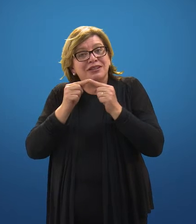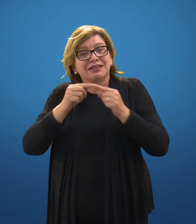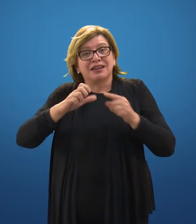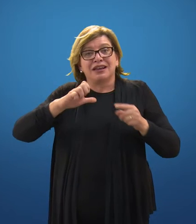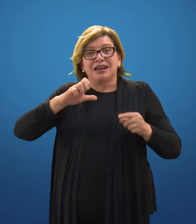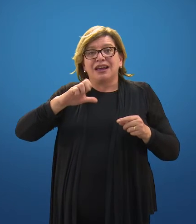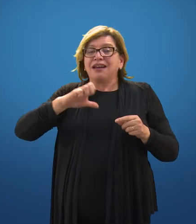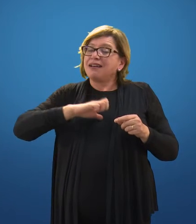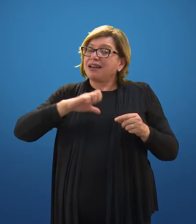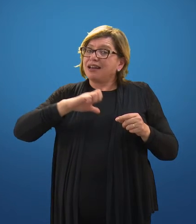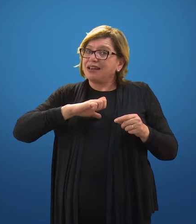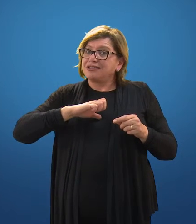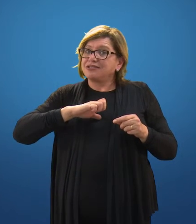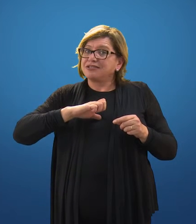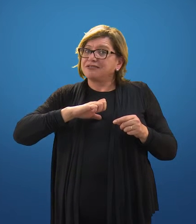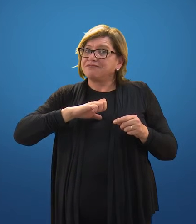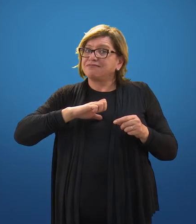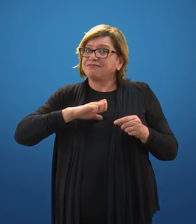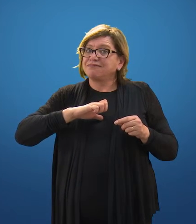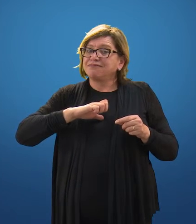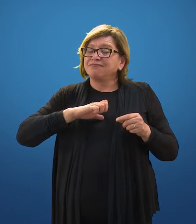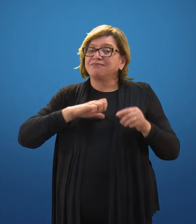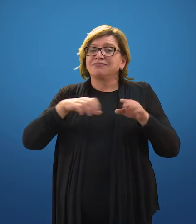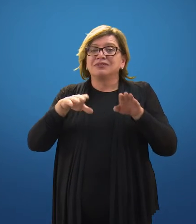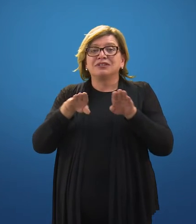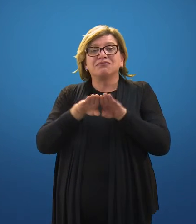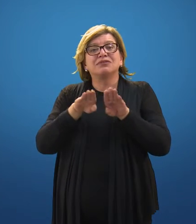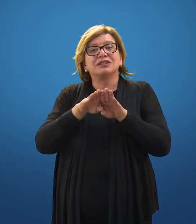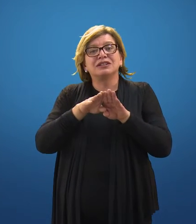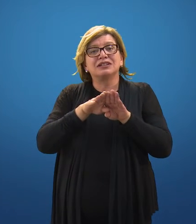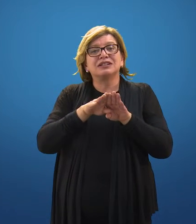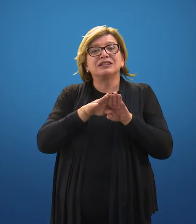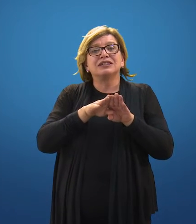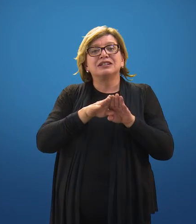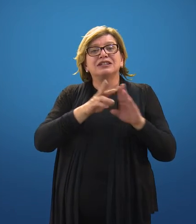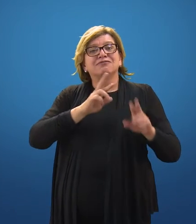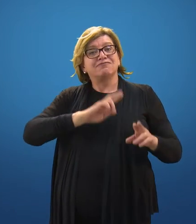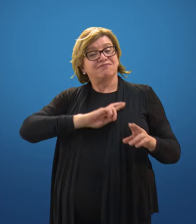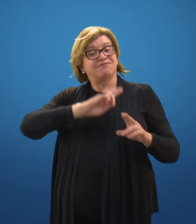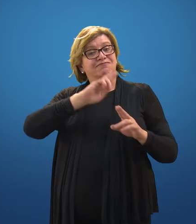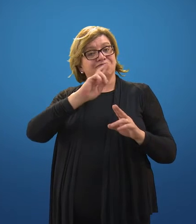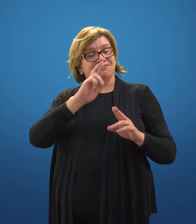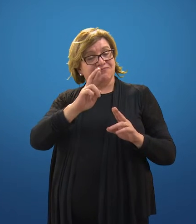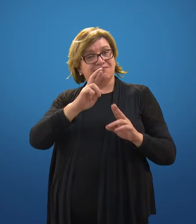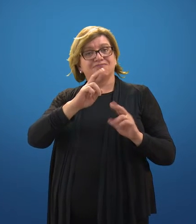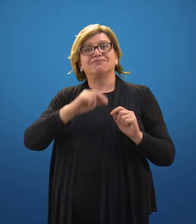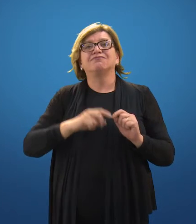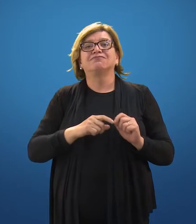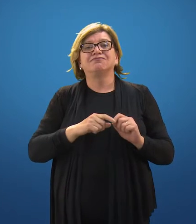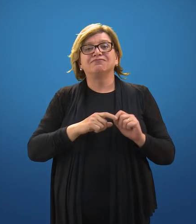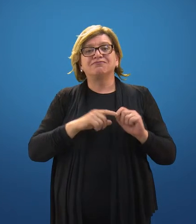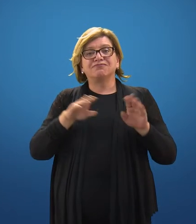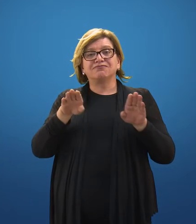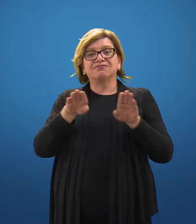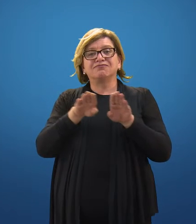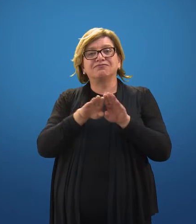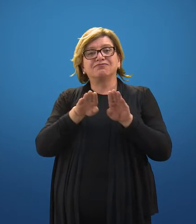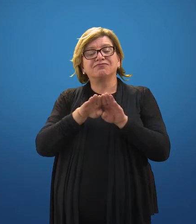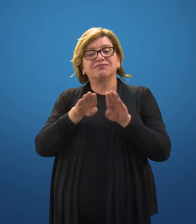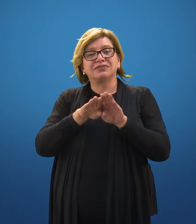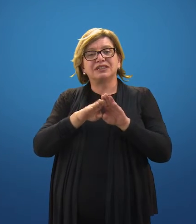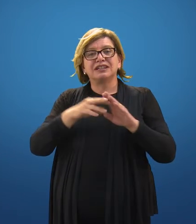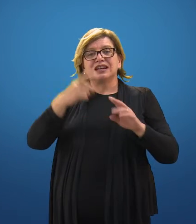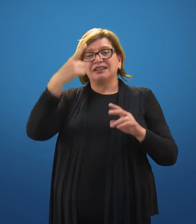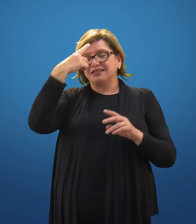entre as ideias protestantes, das igrejas protestantes, e